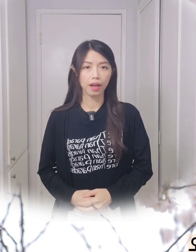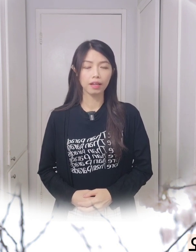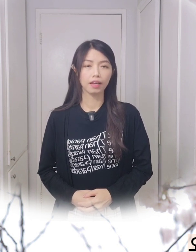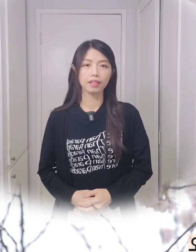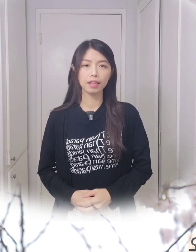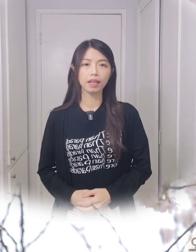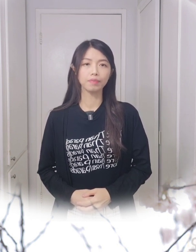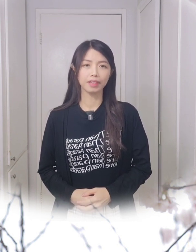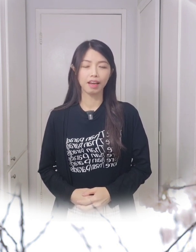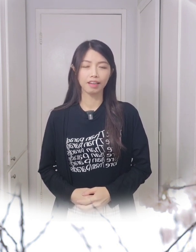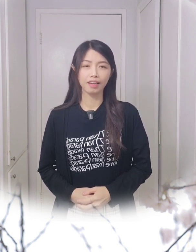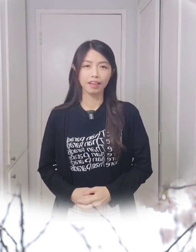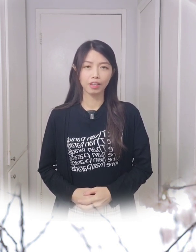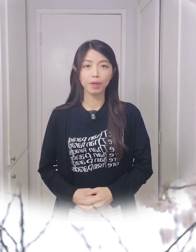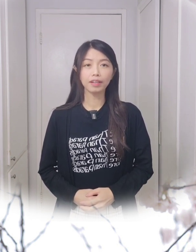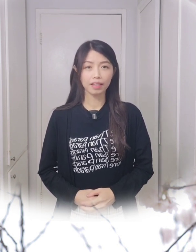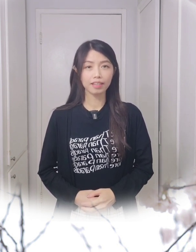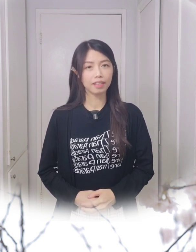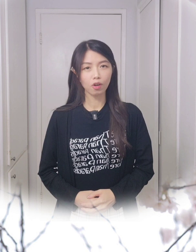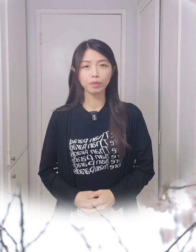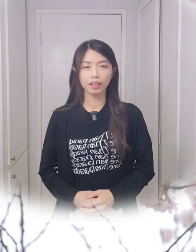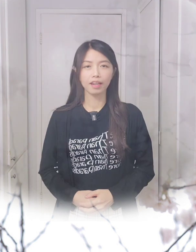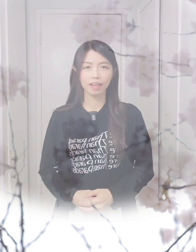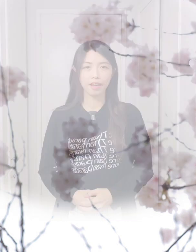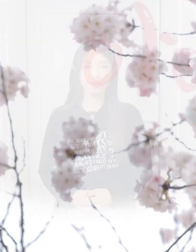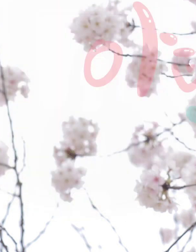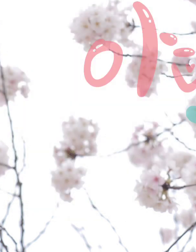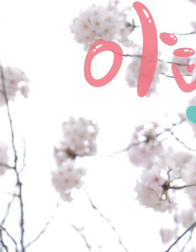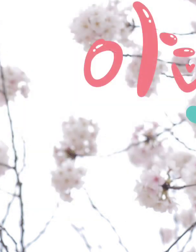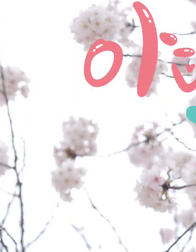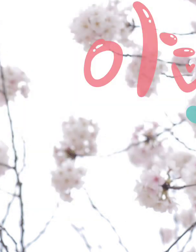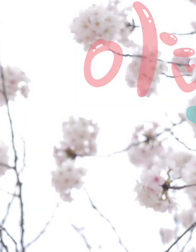이유라라는 찬양입니다. 그러면 끝까지 시청 부탁드릴게요.